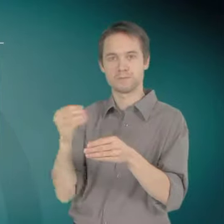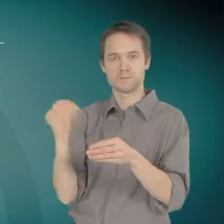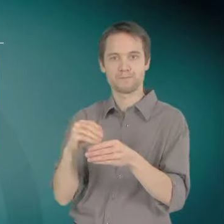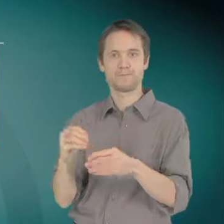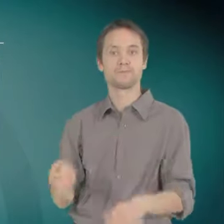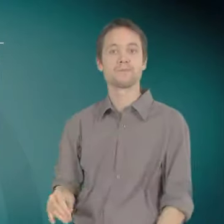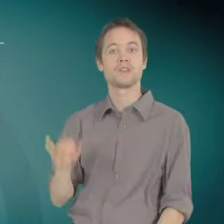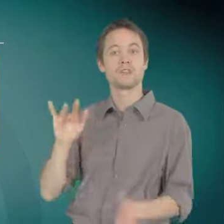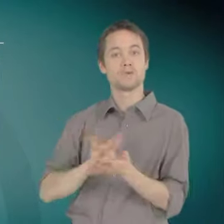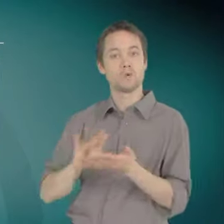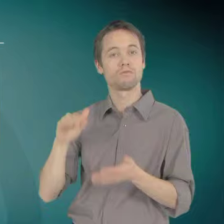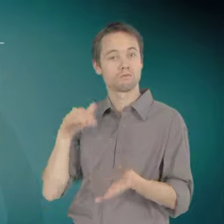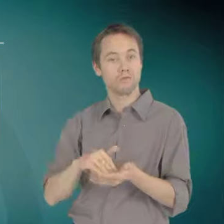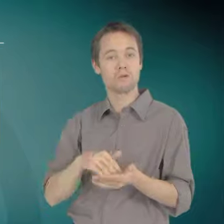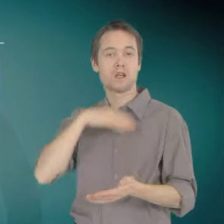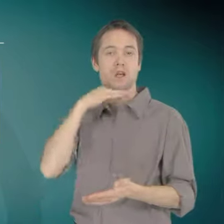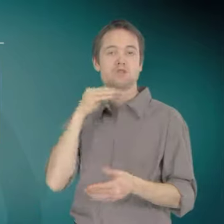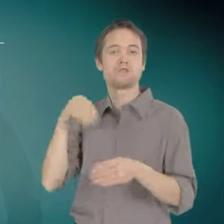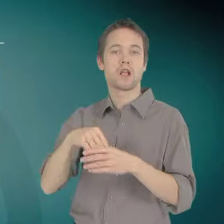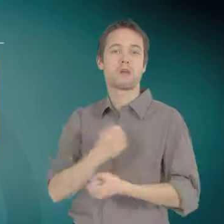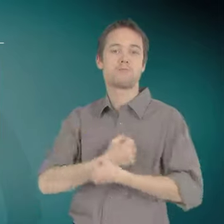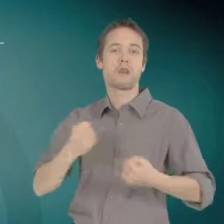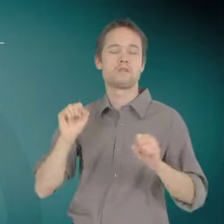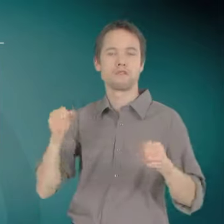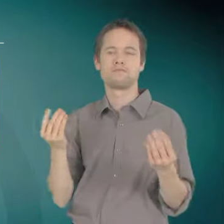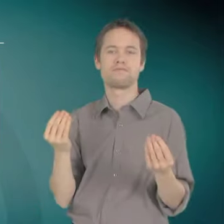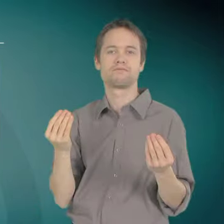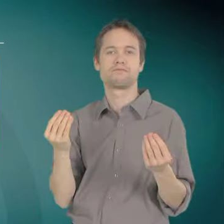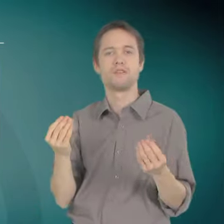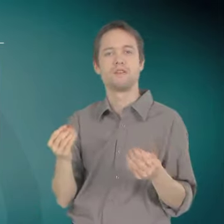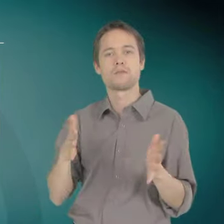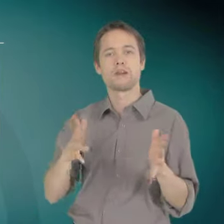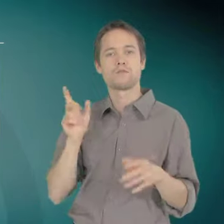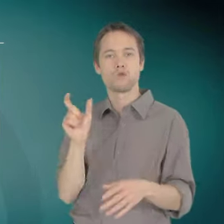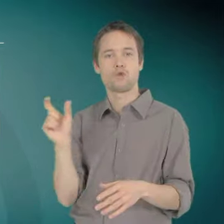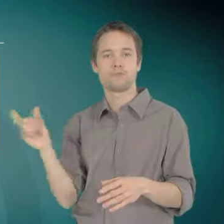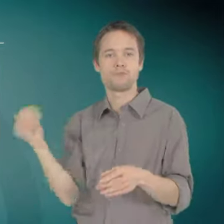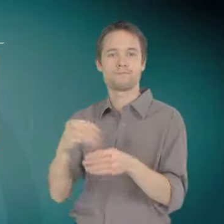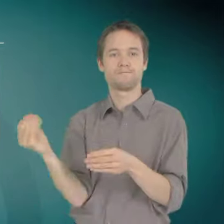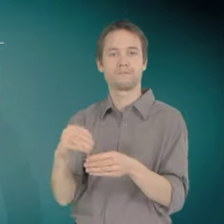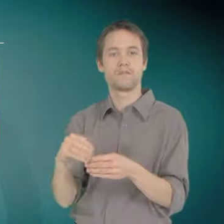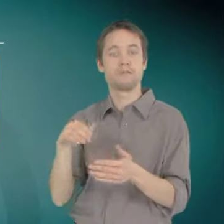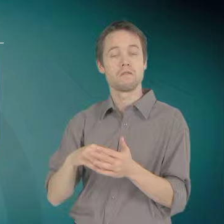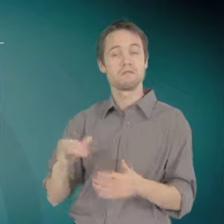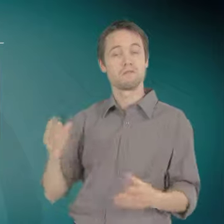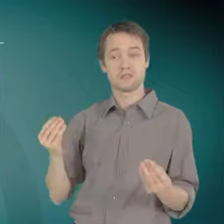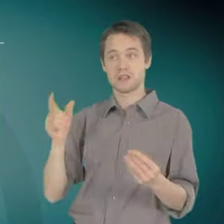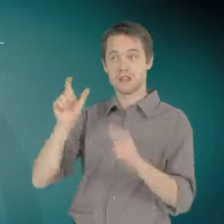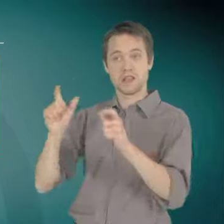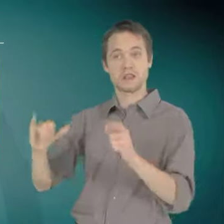verfügt über genügend speicherplatz um viele gebärden wörter einzufügen die vielen interessenten die bisher die gebärden